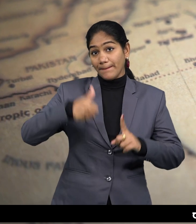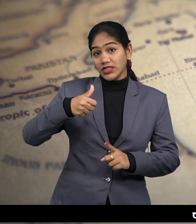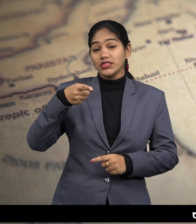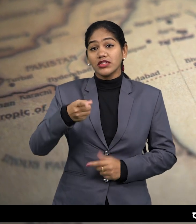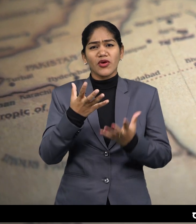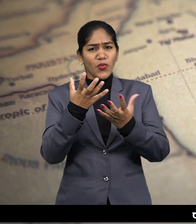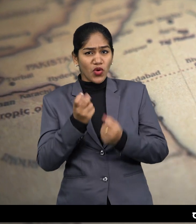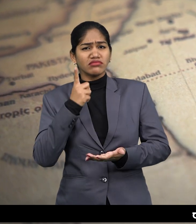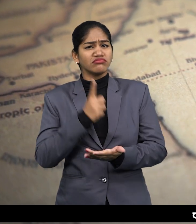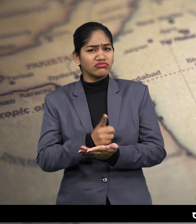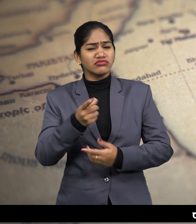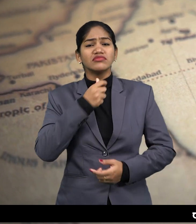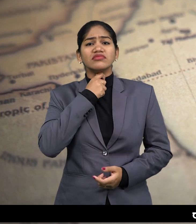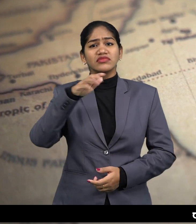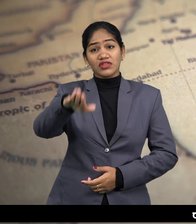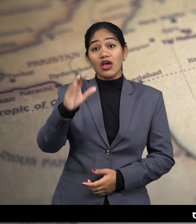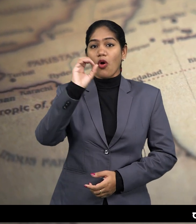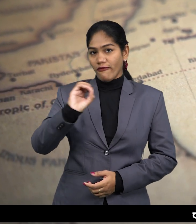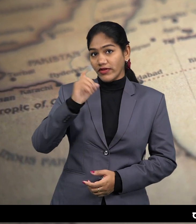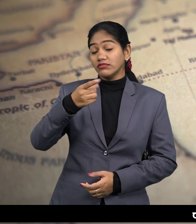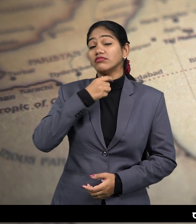రాష్ట్రపతి ఎన్నికైన తర్వాత